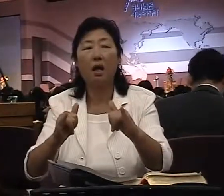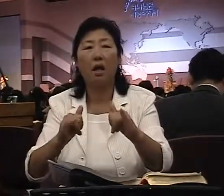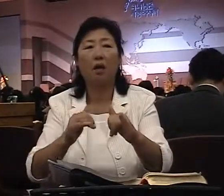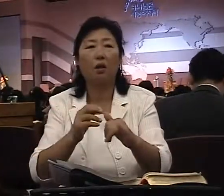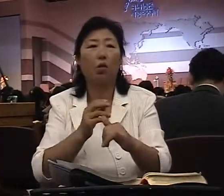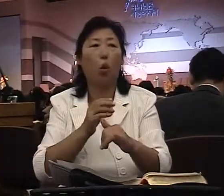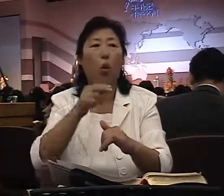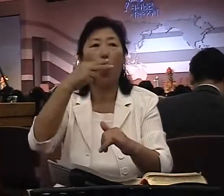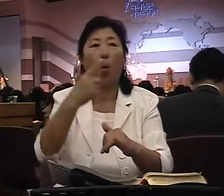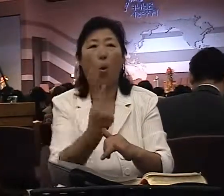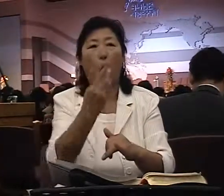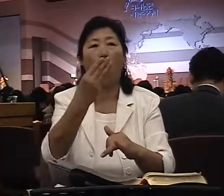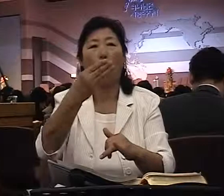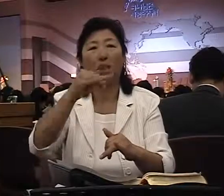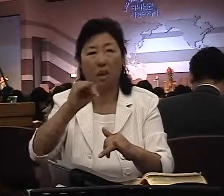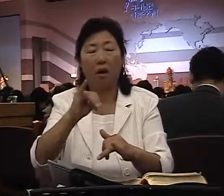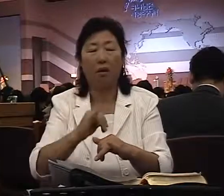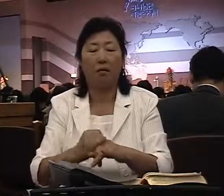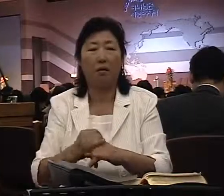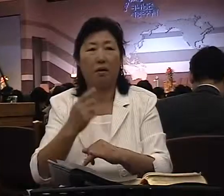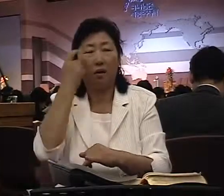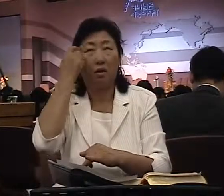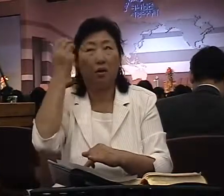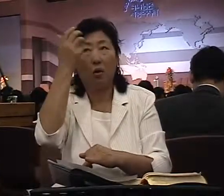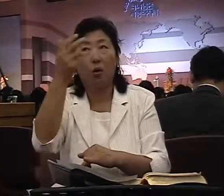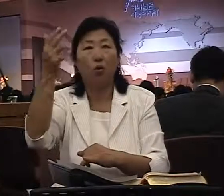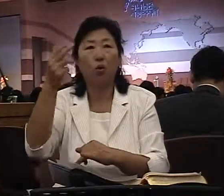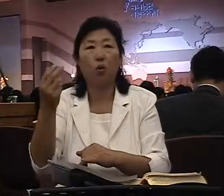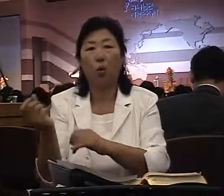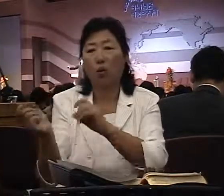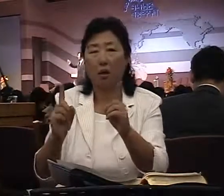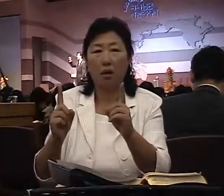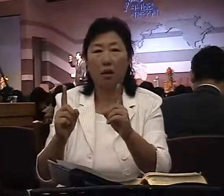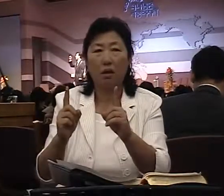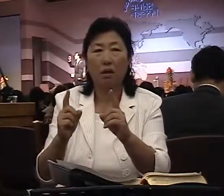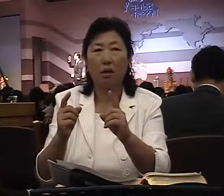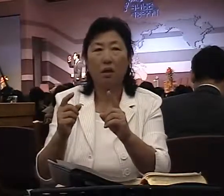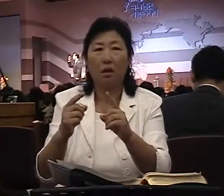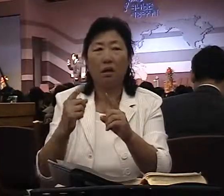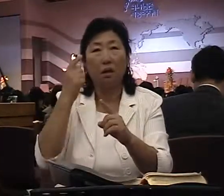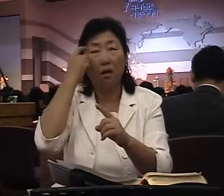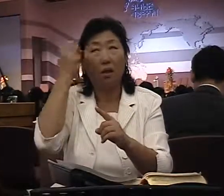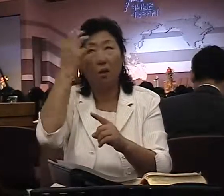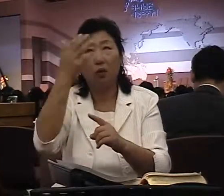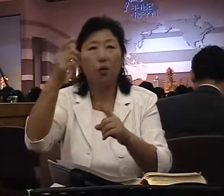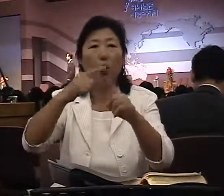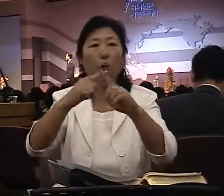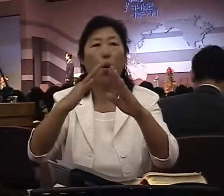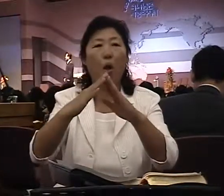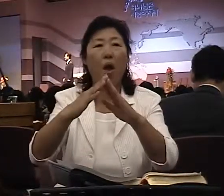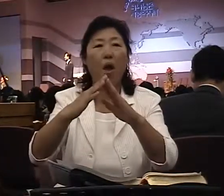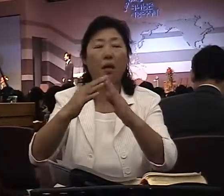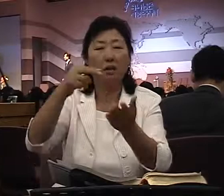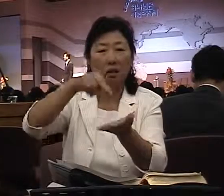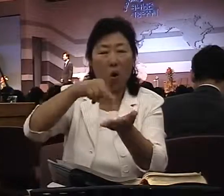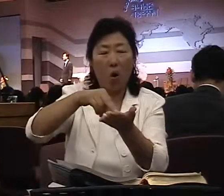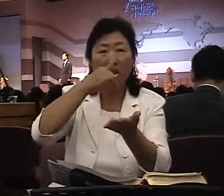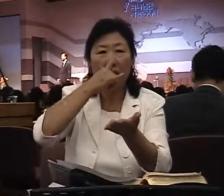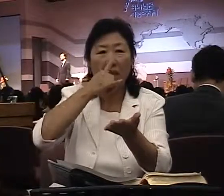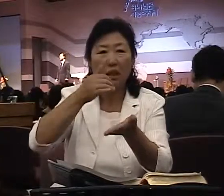영적으로 사는 길이 여기 있다고 하는데, 영적으로 설 수 있는 교회의 길이 여기 있다고 하는데 이민생활